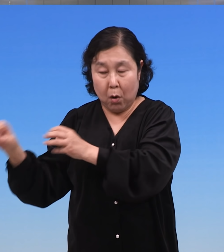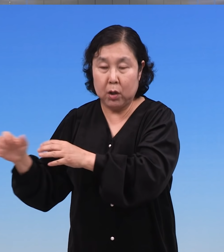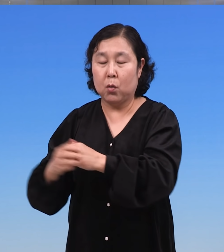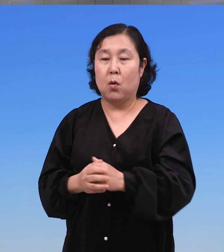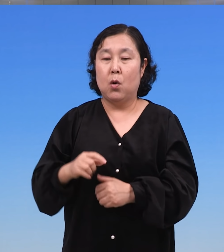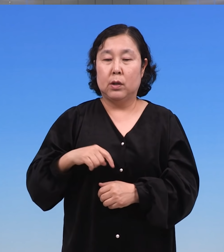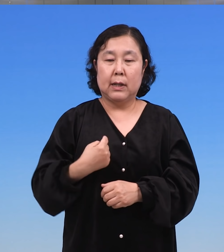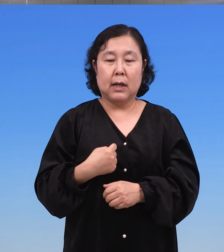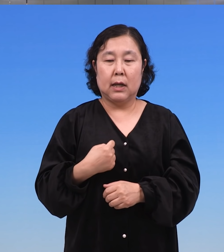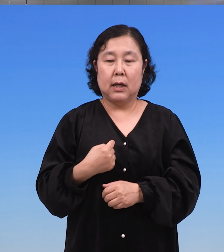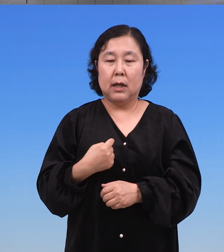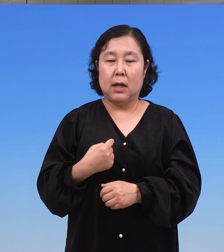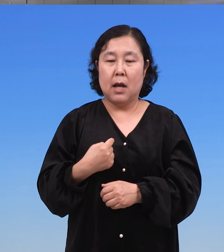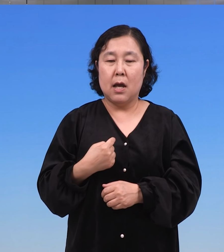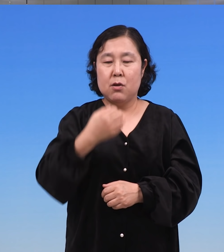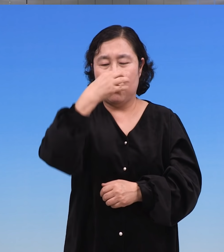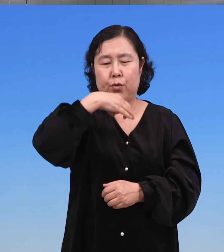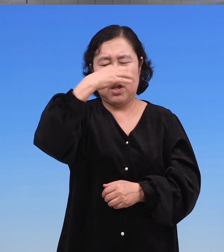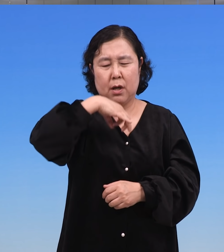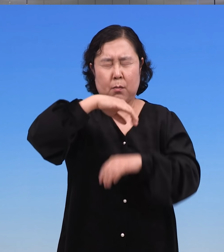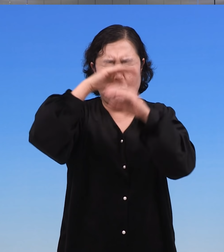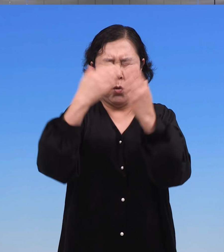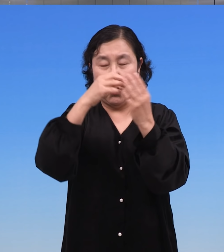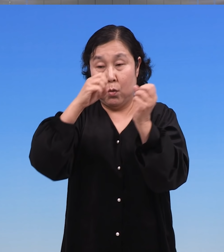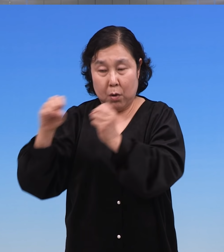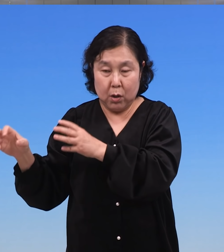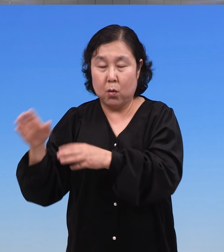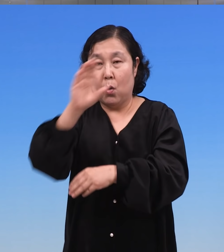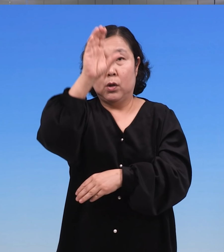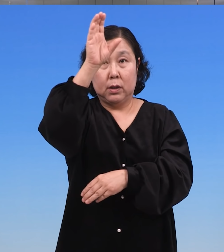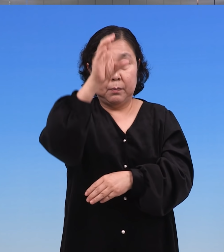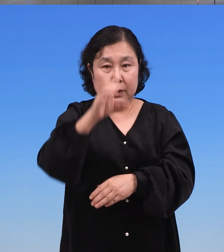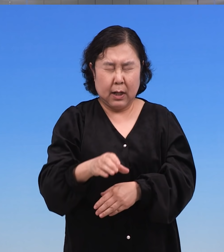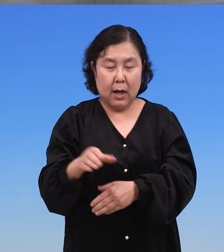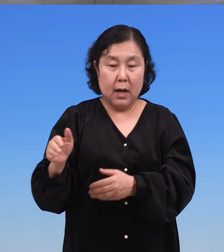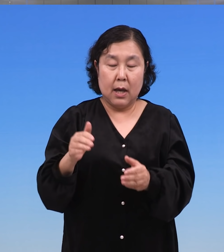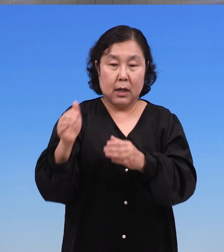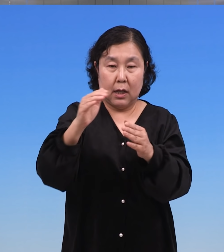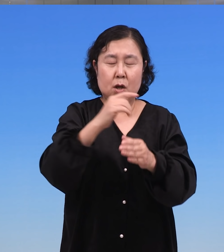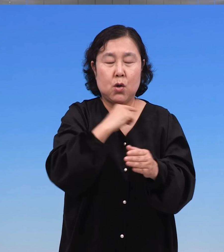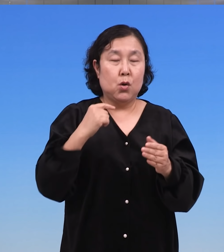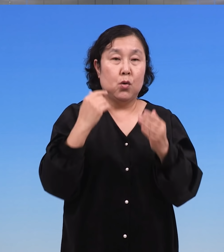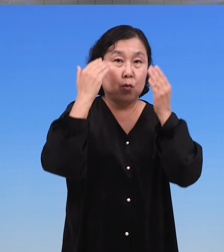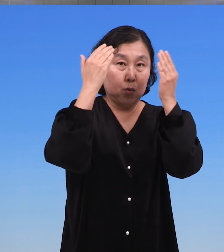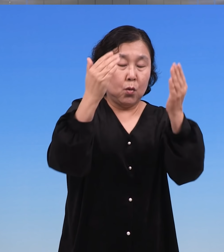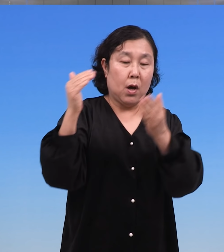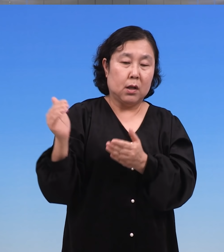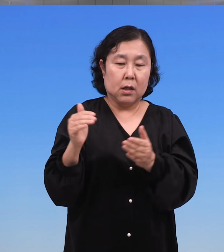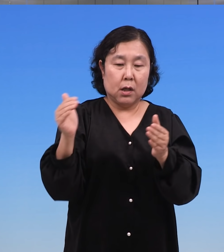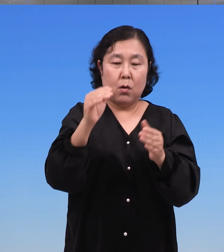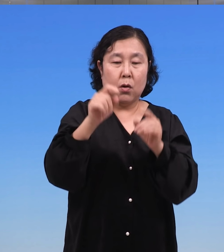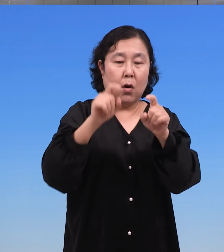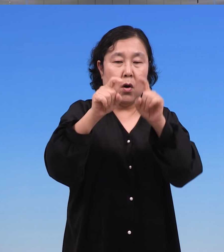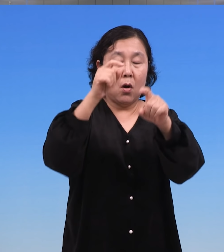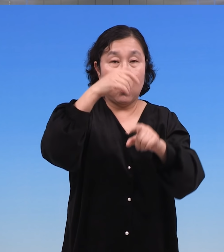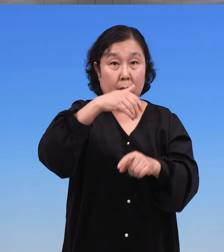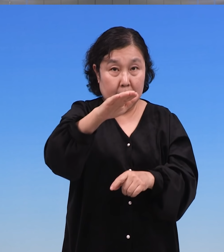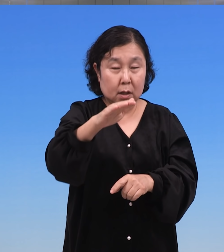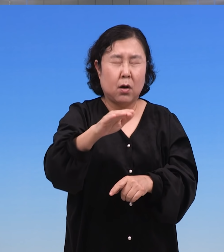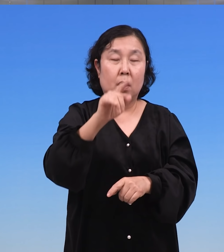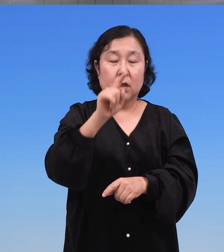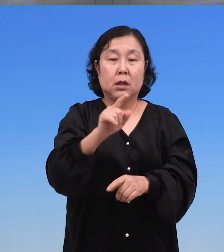없이 자기가 누릴 모든 기득권을 다 버리고 십자가의 길, 그 순교하는 그 길로 걸어간 거.